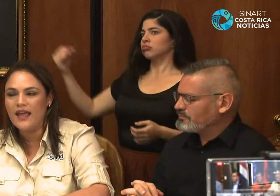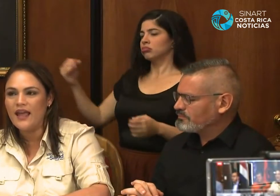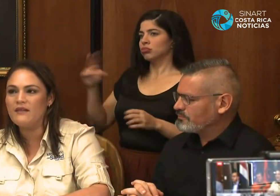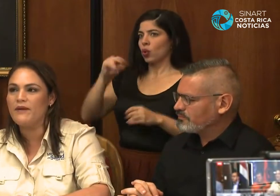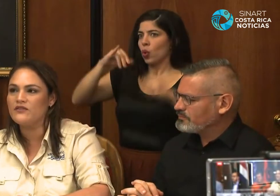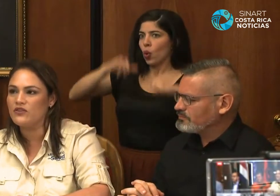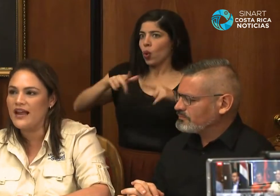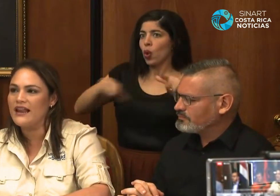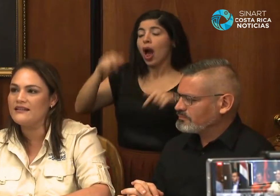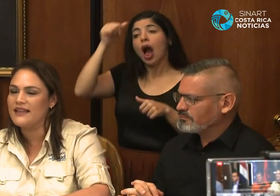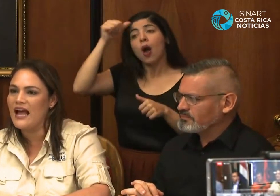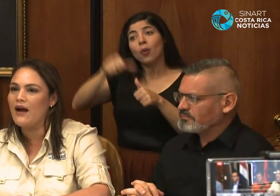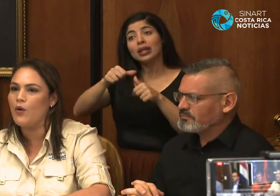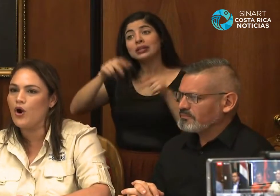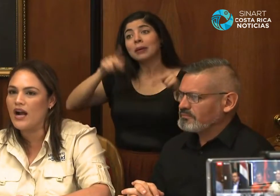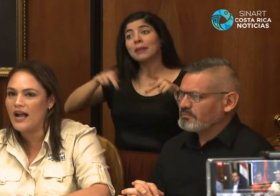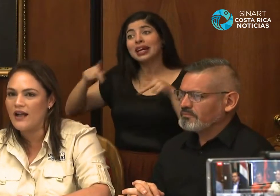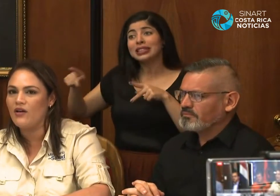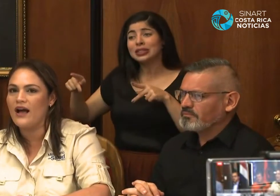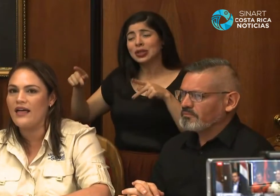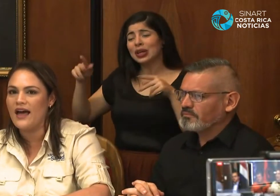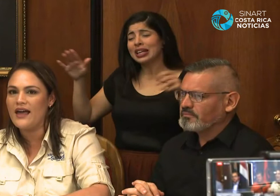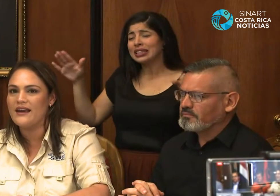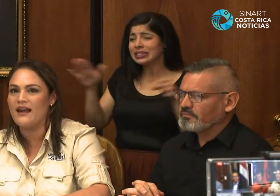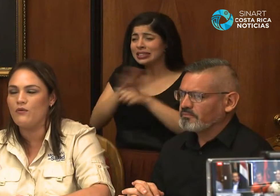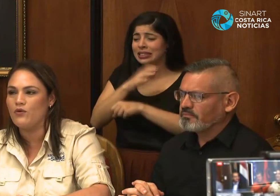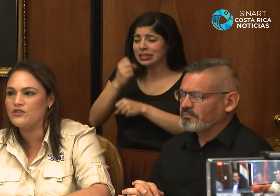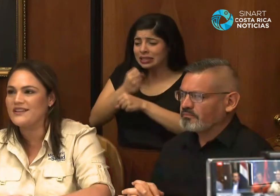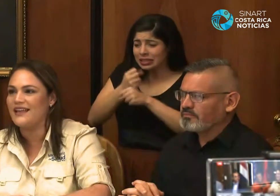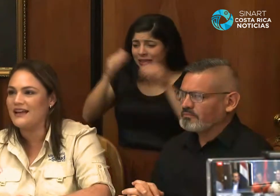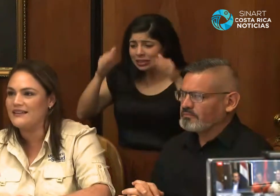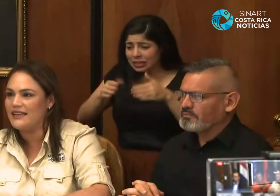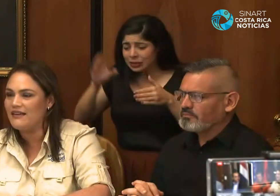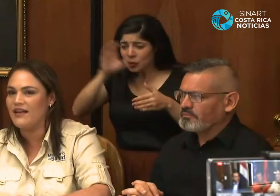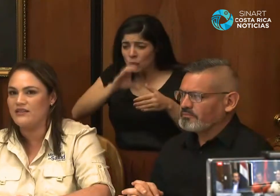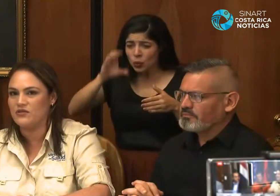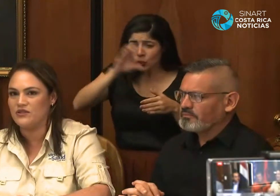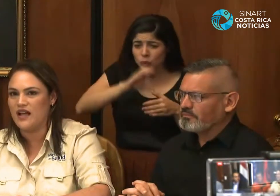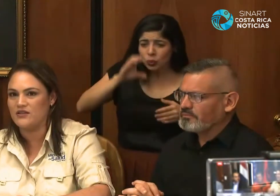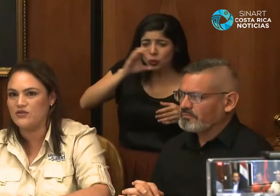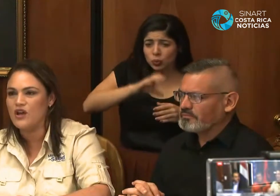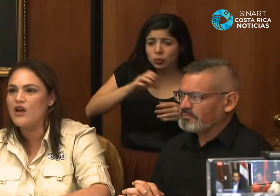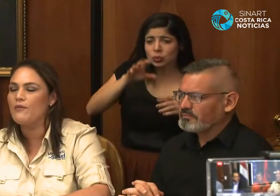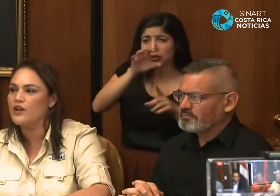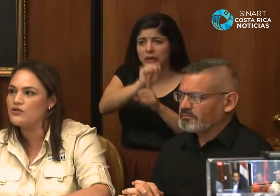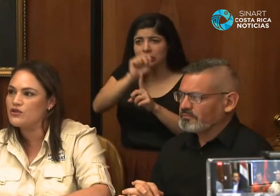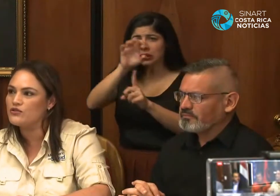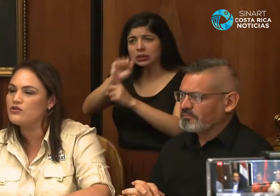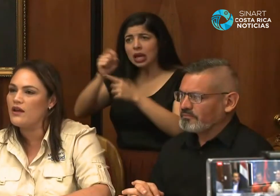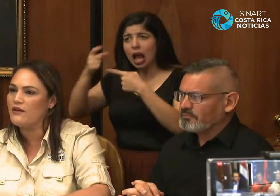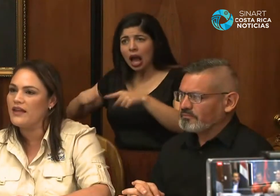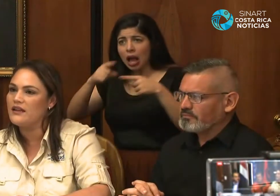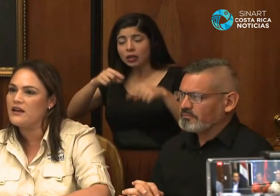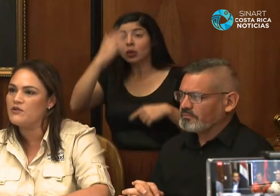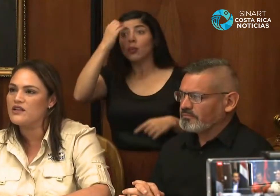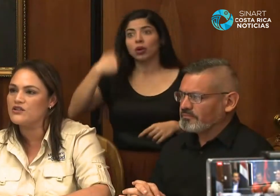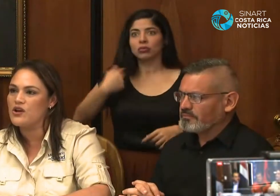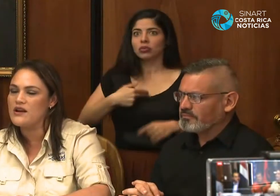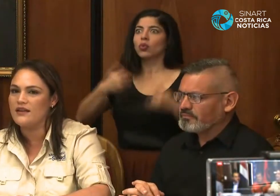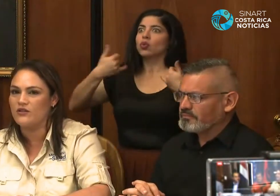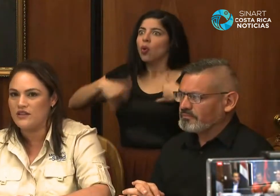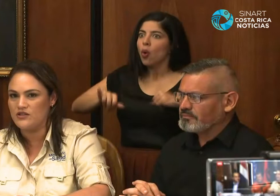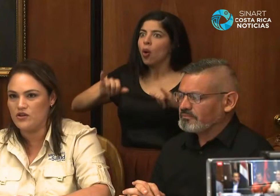que el personal está abocado a dar la búsqueda activa de estos casos, porque nosotros todavía